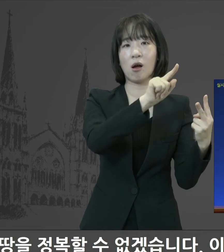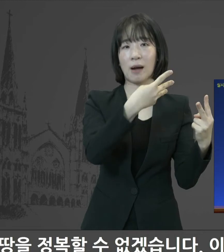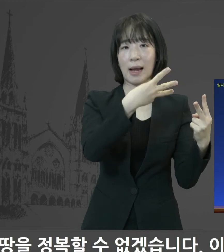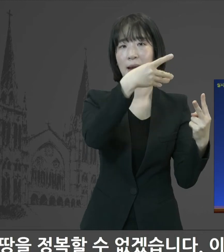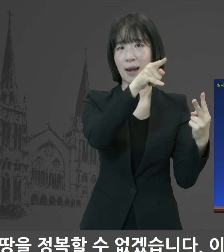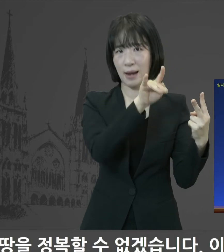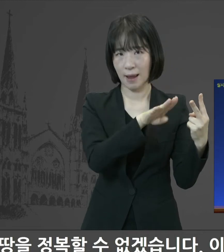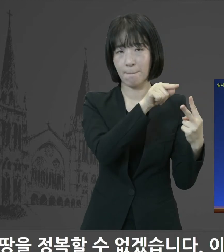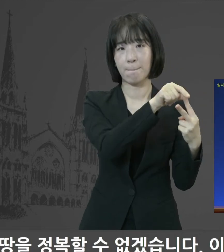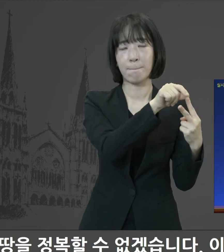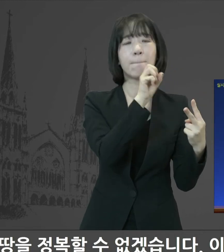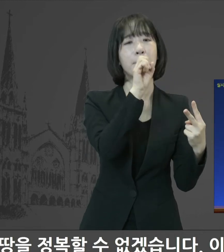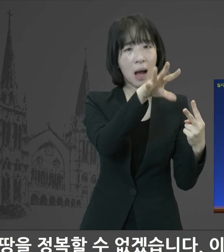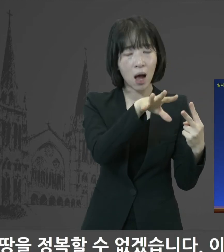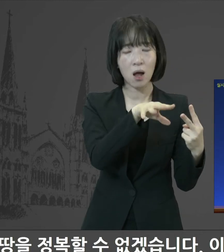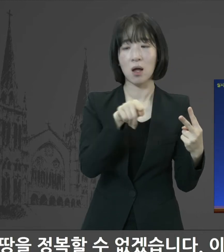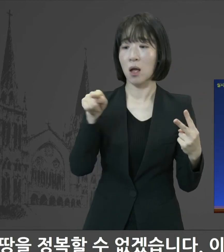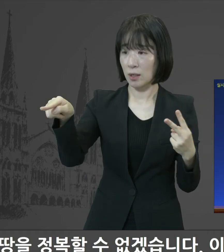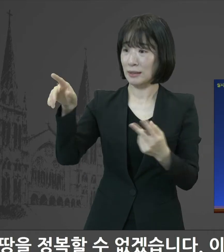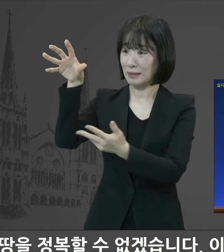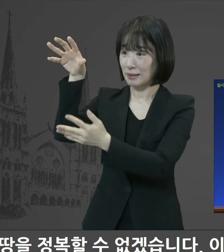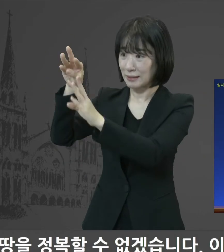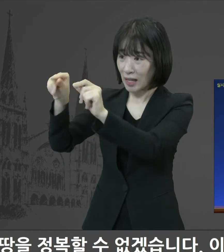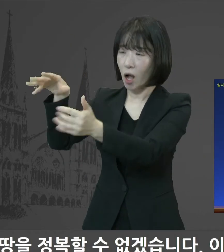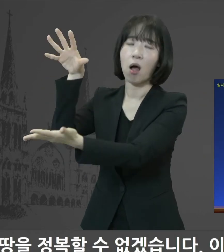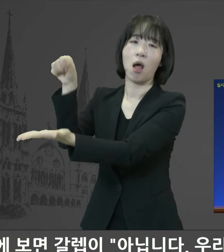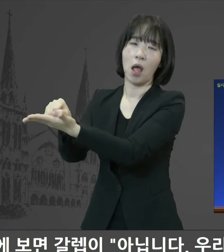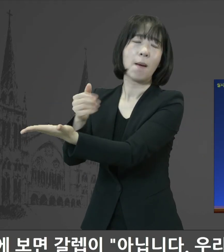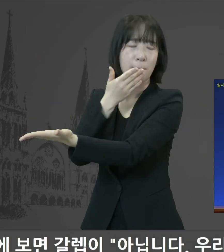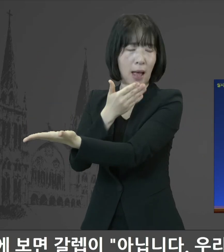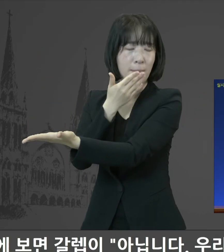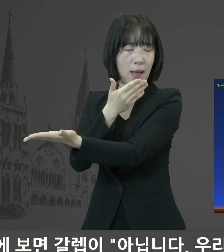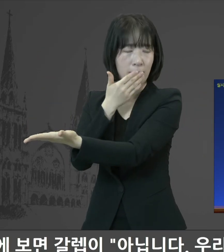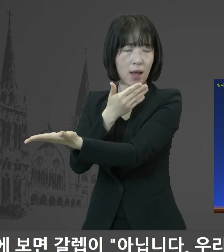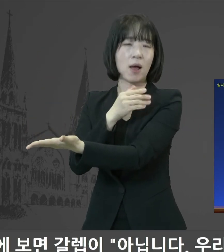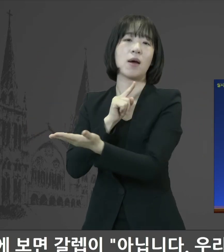올라가서 그 땅을 취할 수 있습니다 라고 보고하죠.